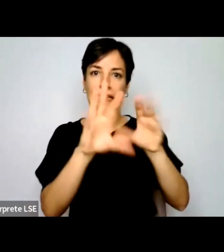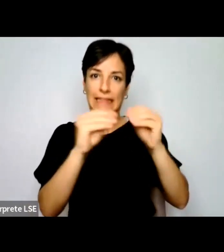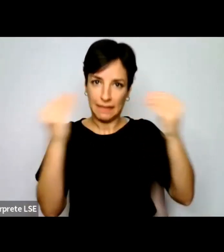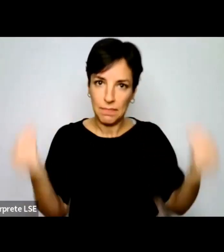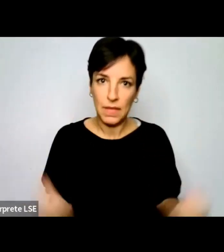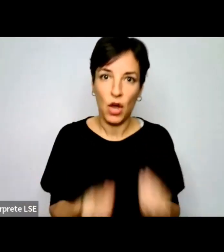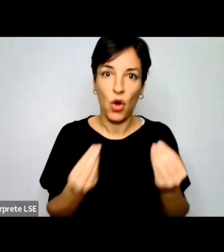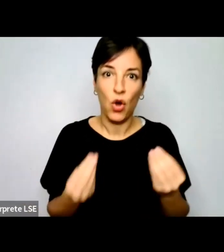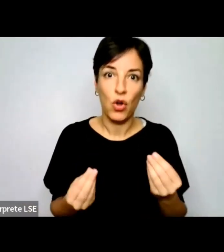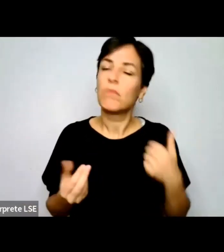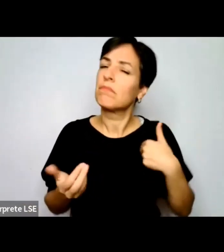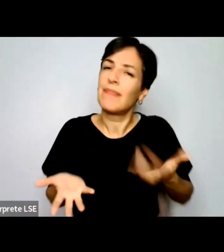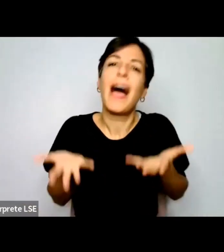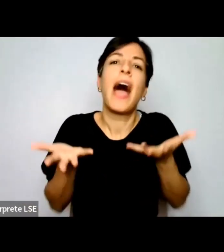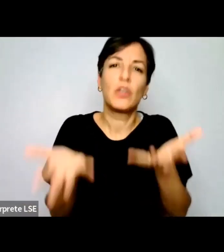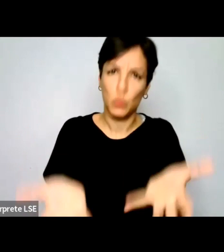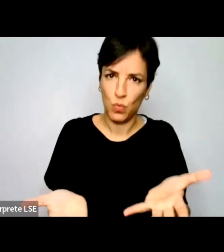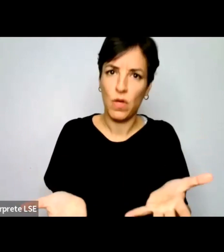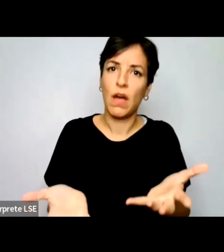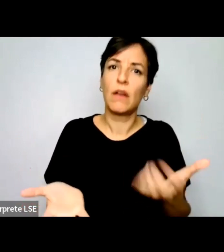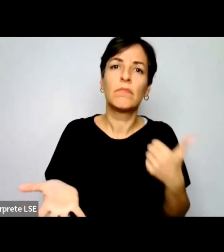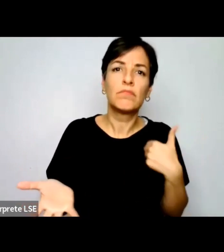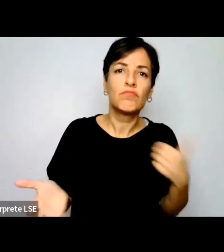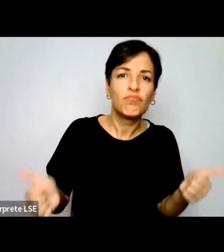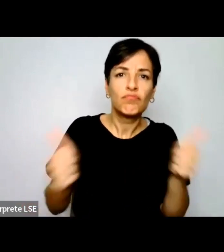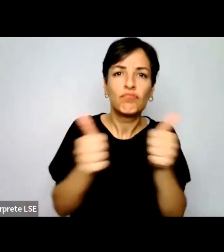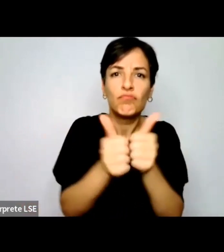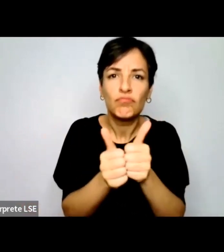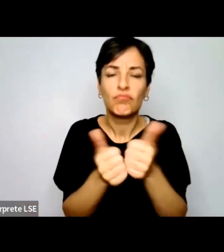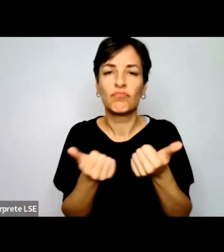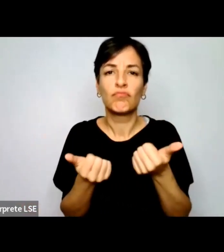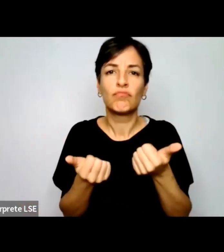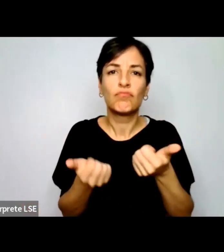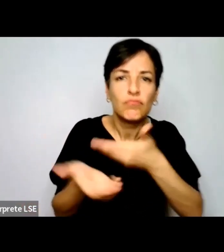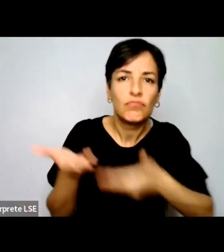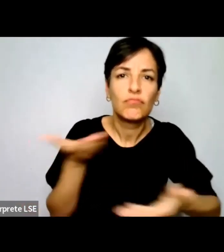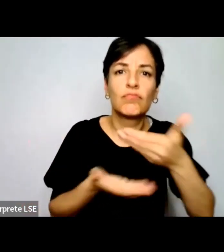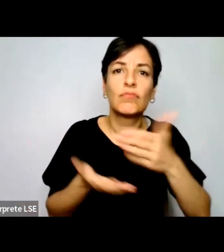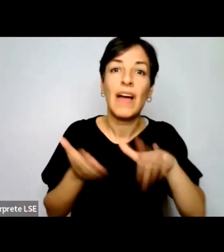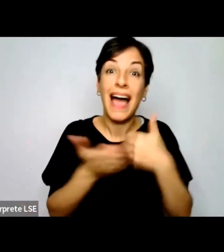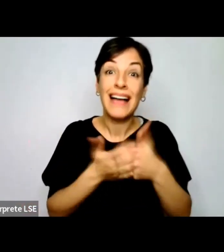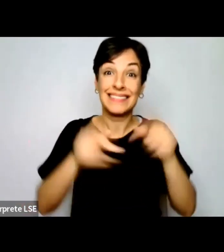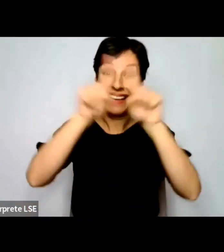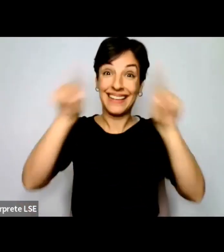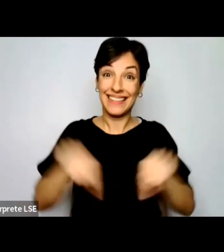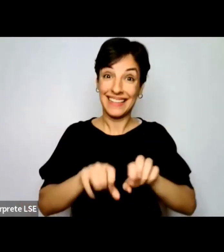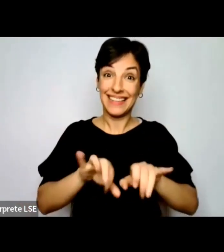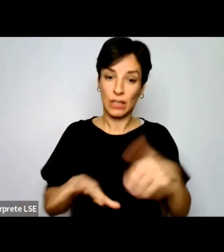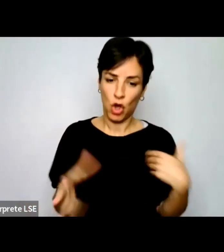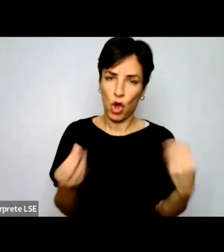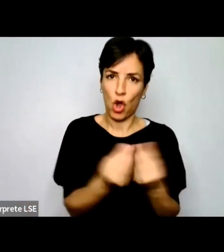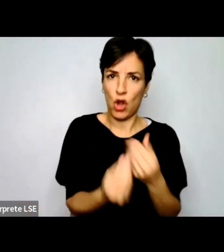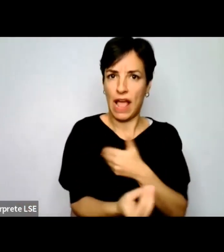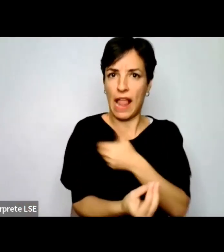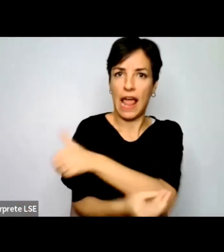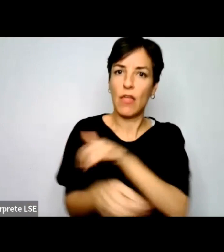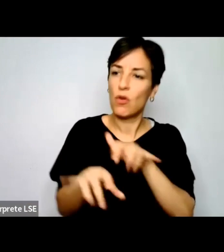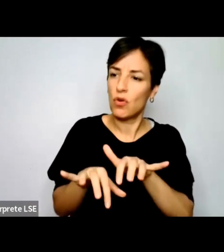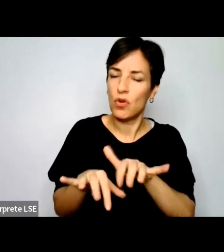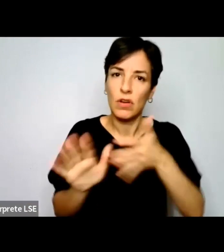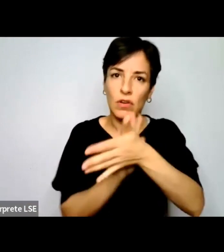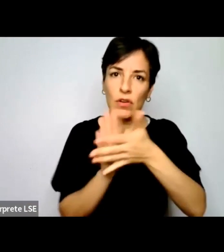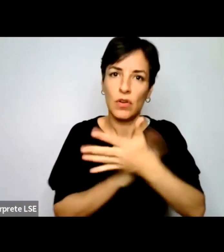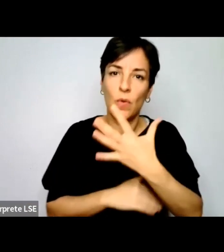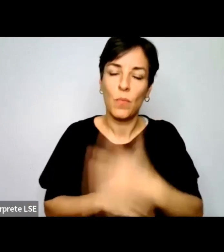nosotros os vamos a ayudar y os vamos a asistir y podemos hacer la solicitud con vosotros. Incluso también hay un